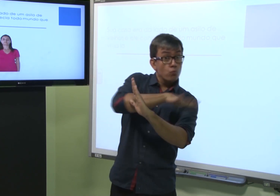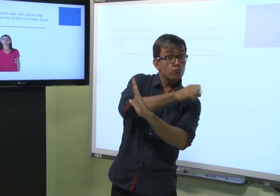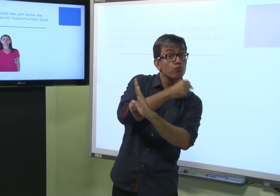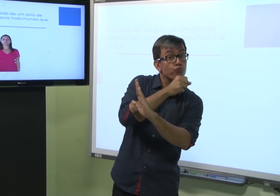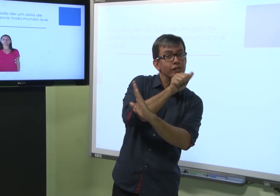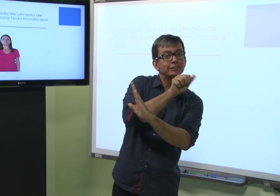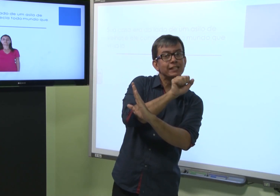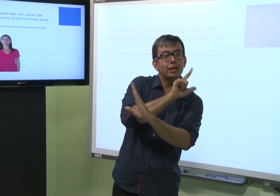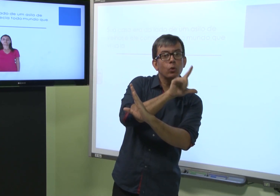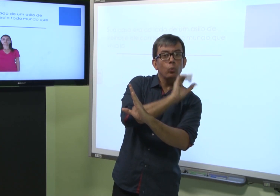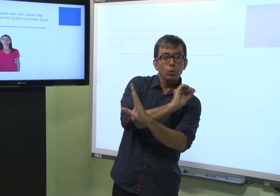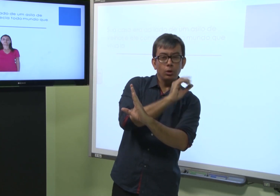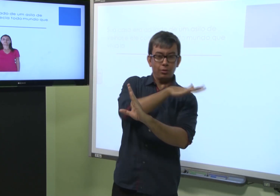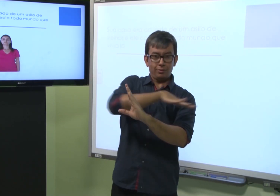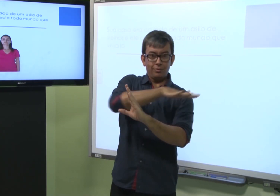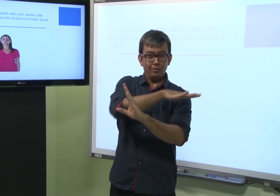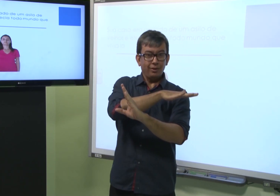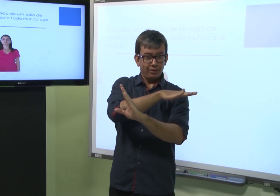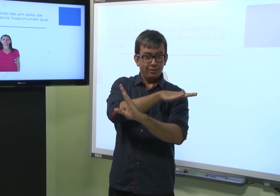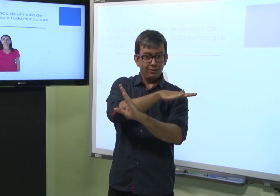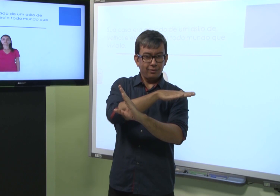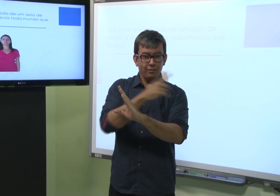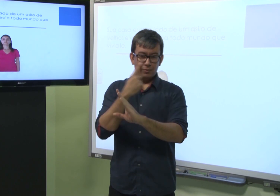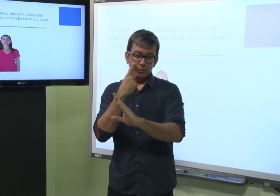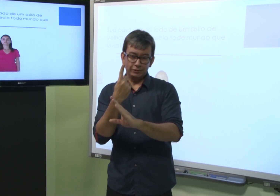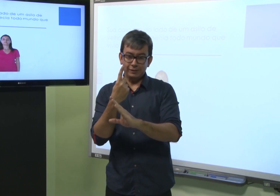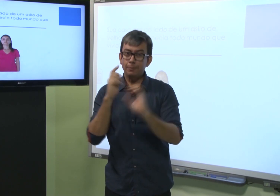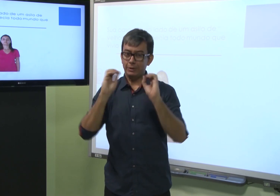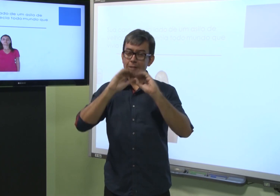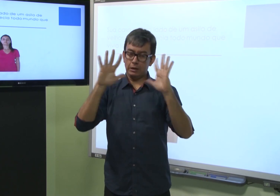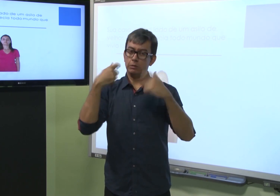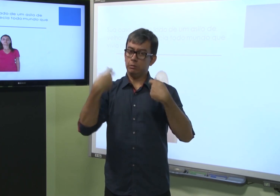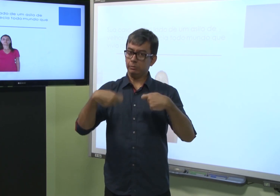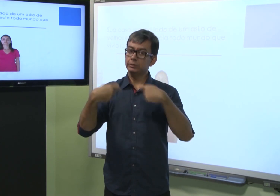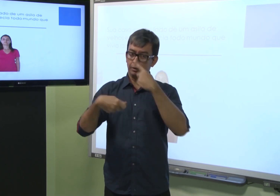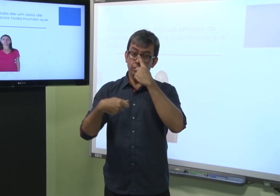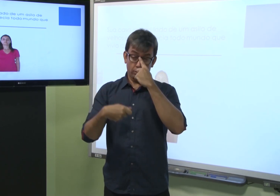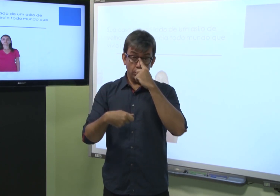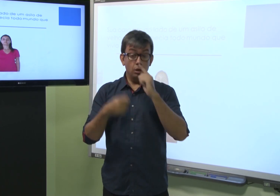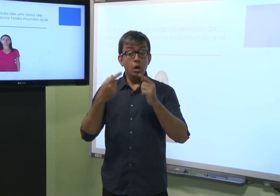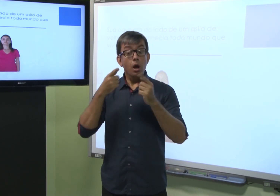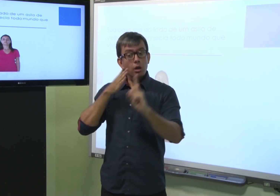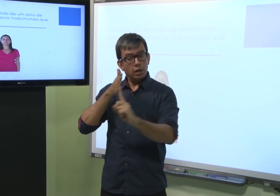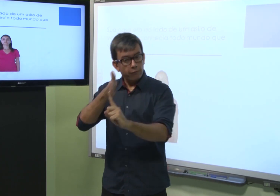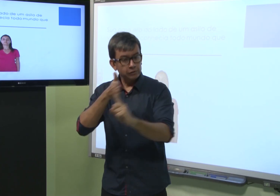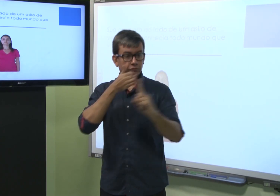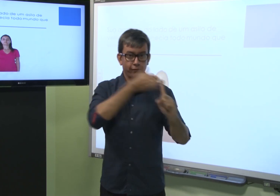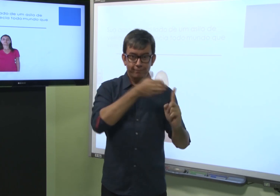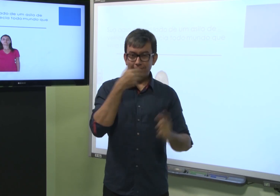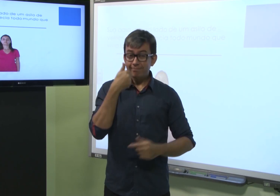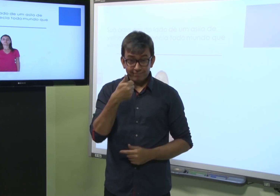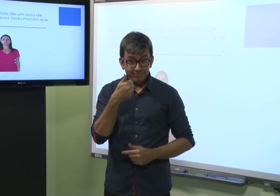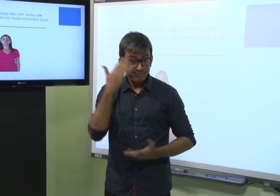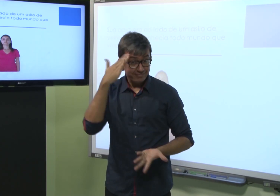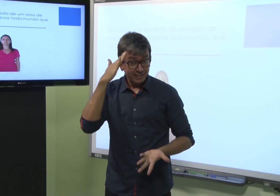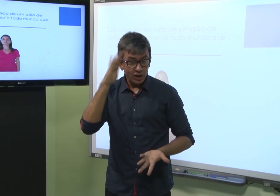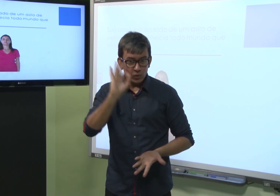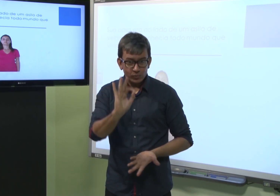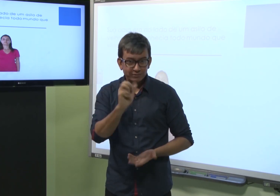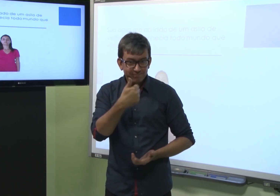sinais, colocando os referentes nos lugares certos, para que possa ficar claro. Por exemplo, a casa, do lado da casa